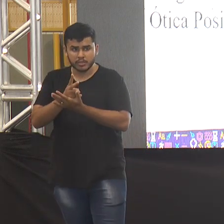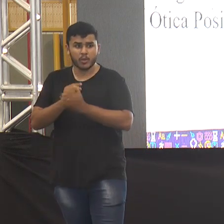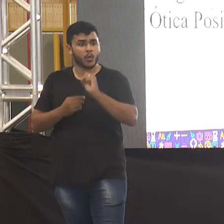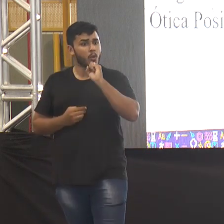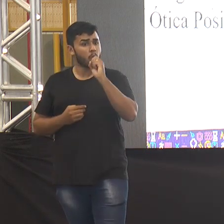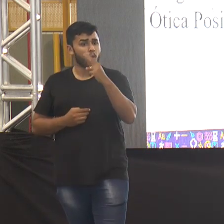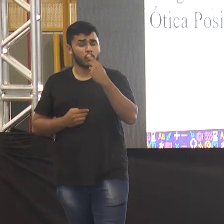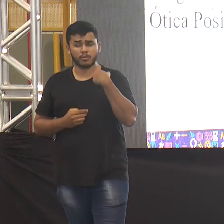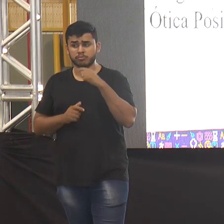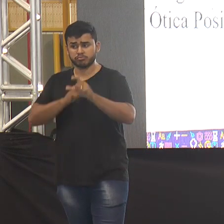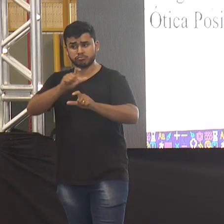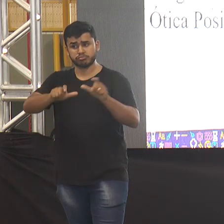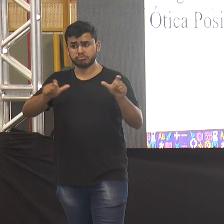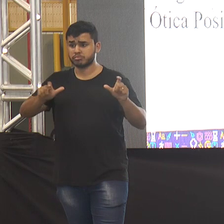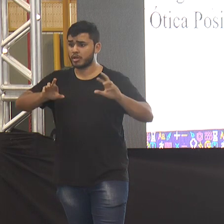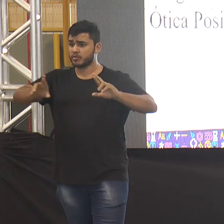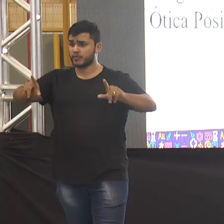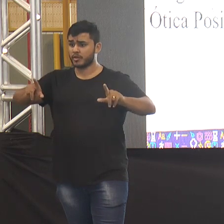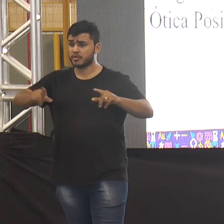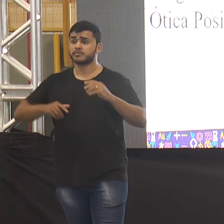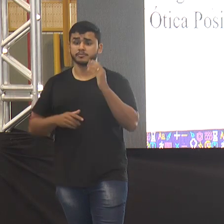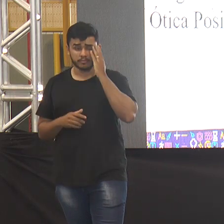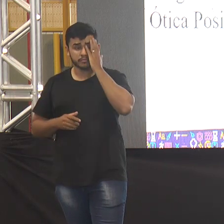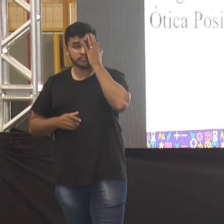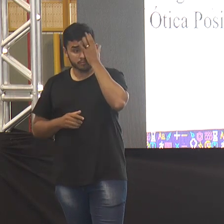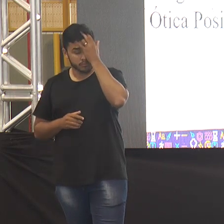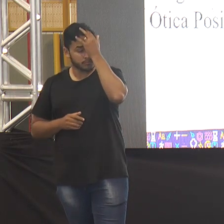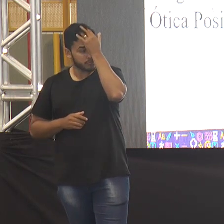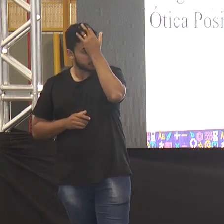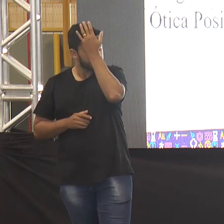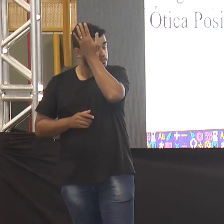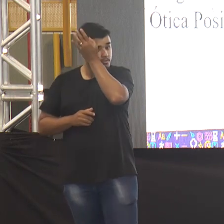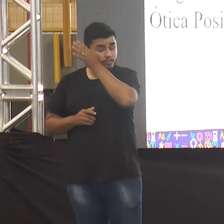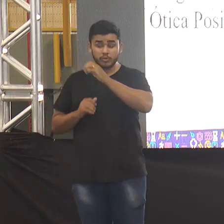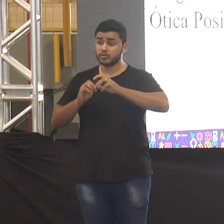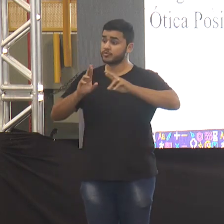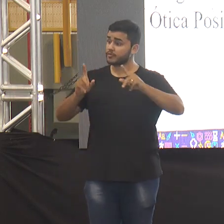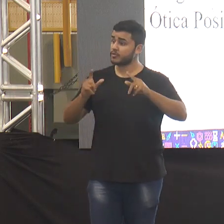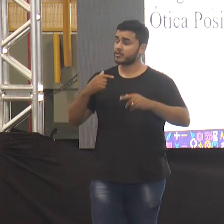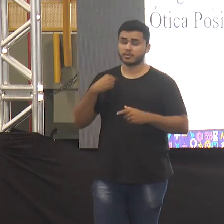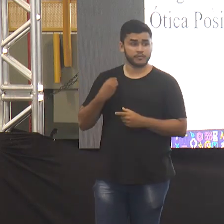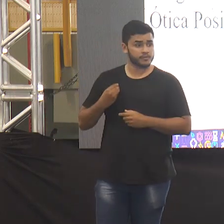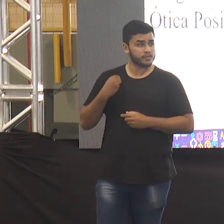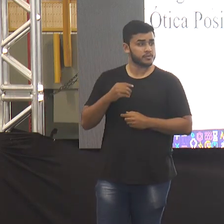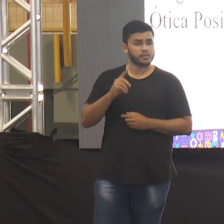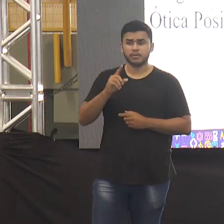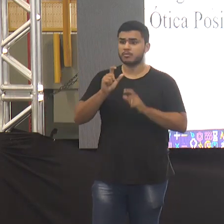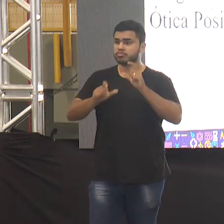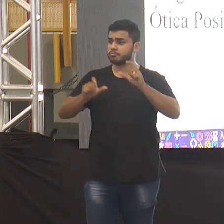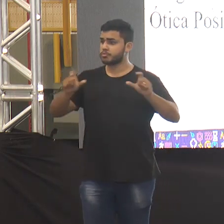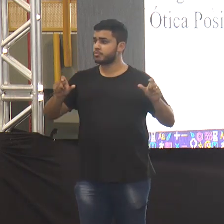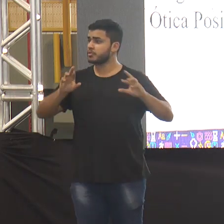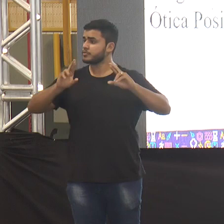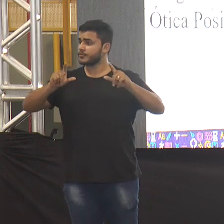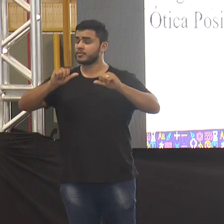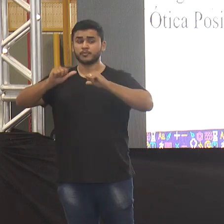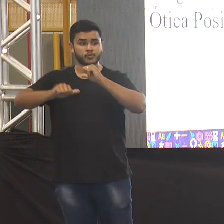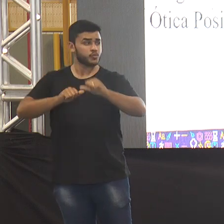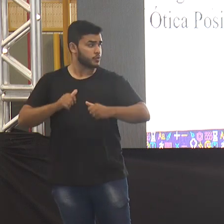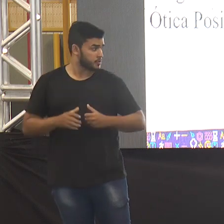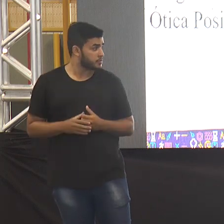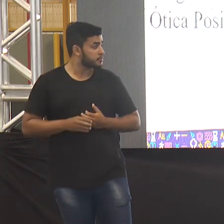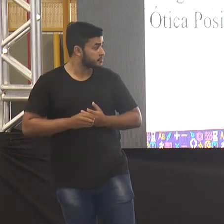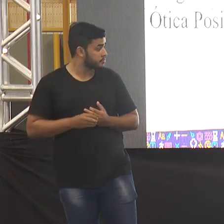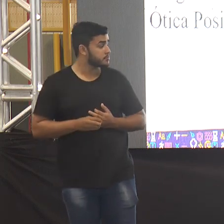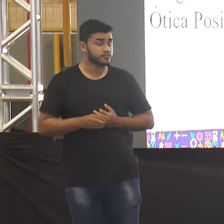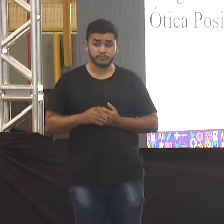somos complexos? Ou nós temos variações de comportamento, de conduta, até de caráter? O ser humano,